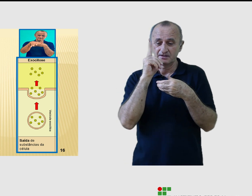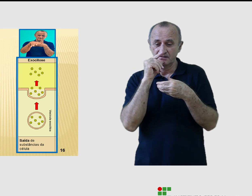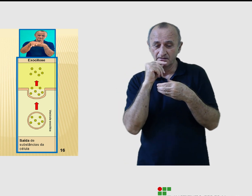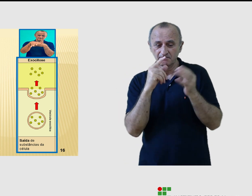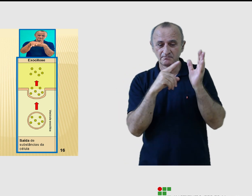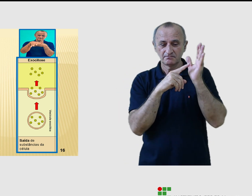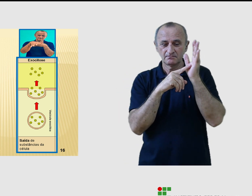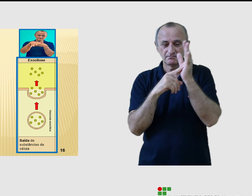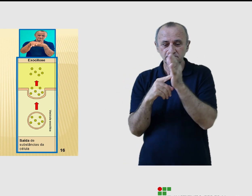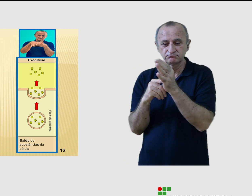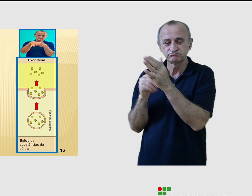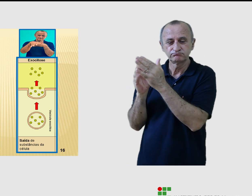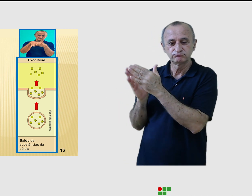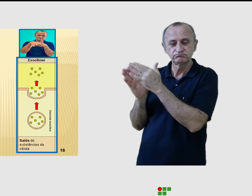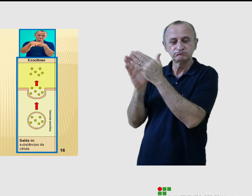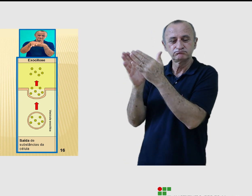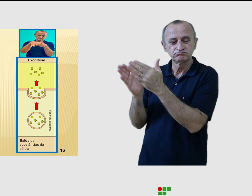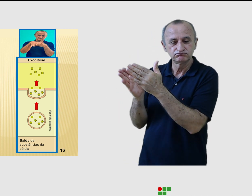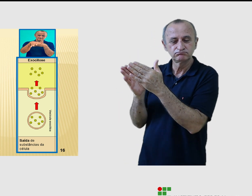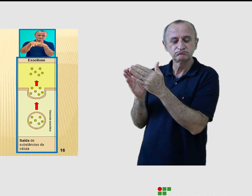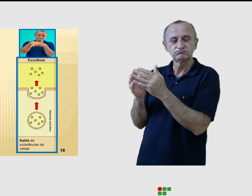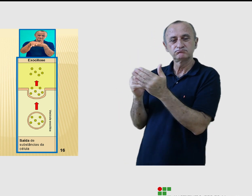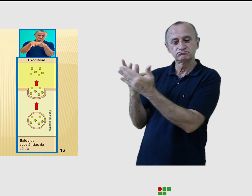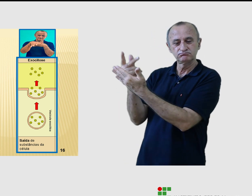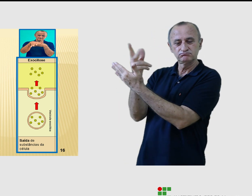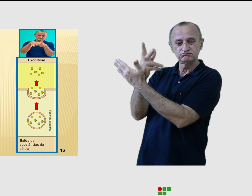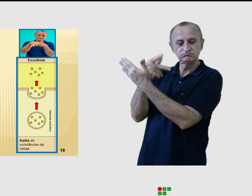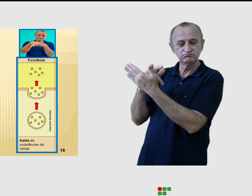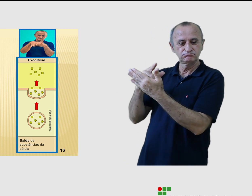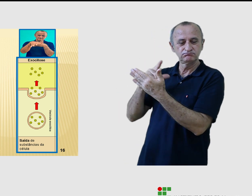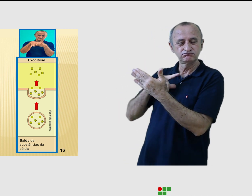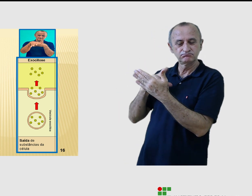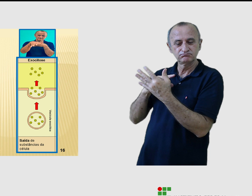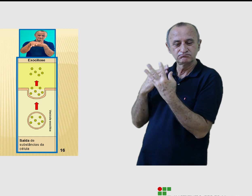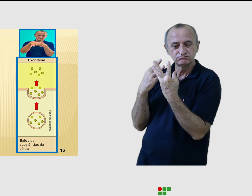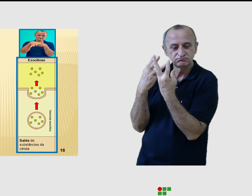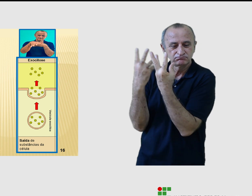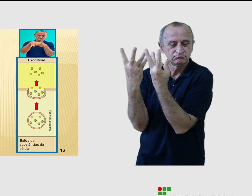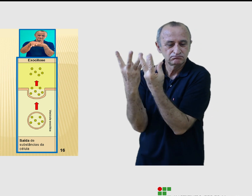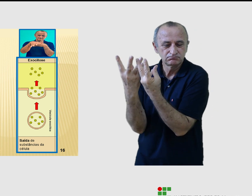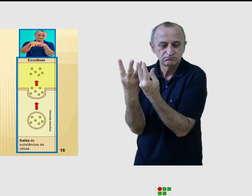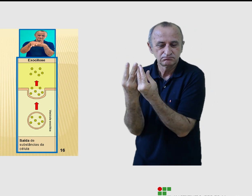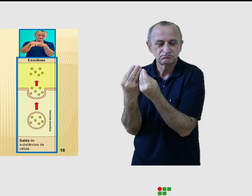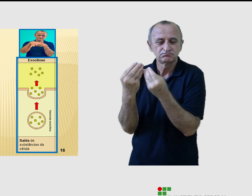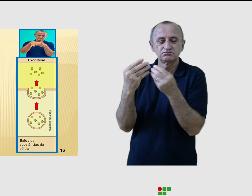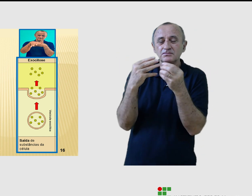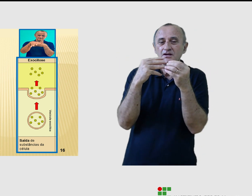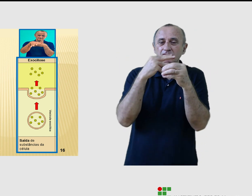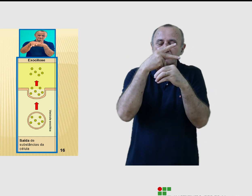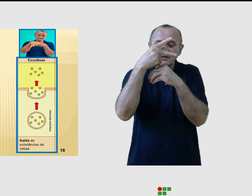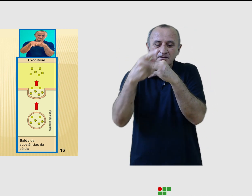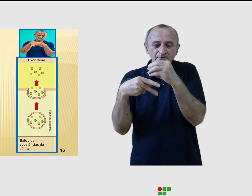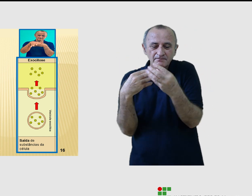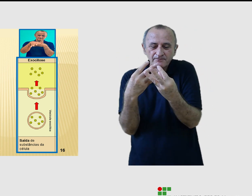Na pinocitose, representada ao lado esquerdo da figura,